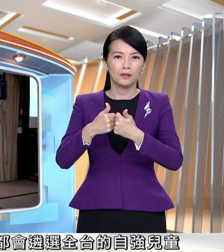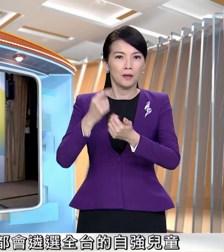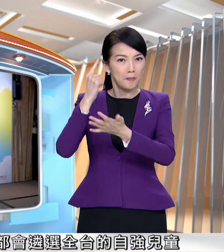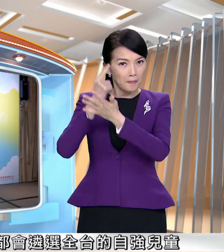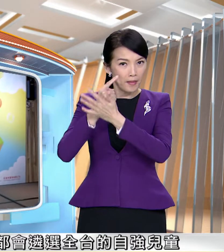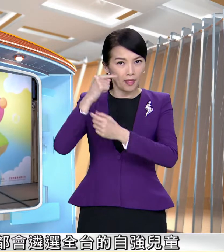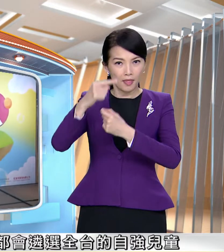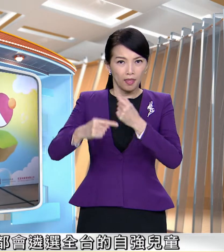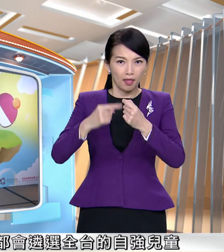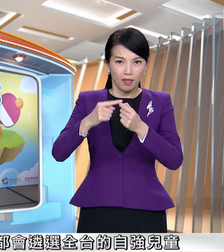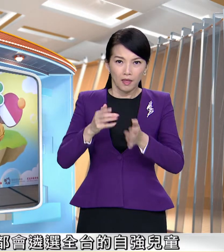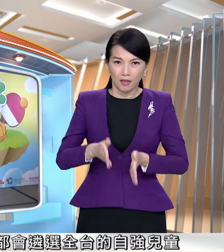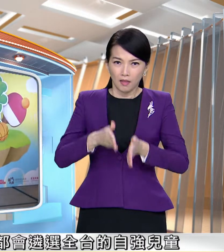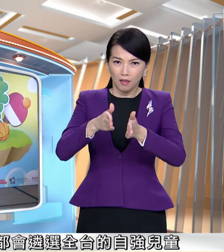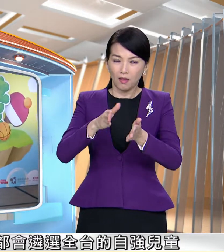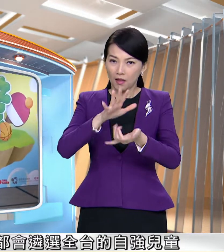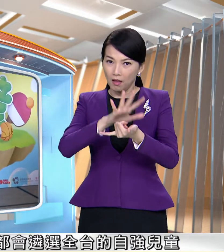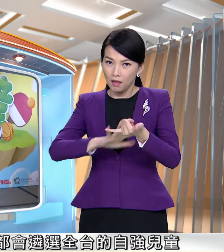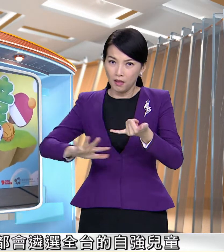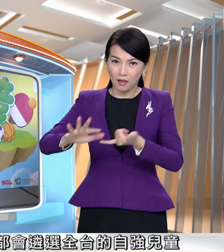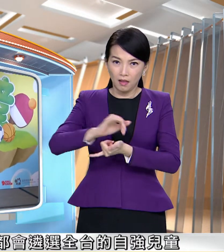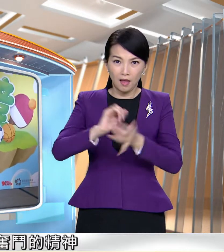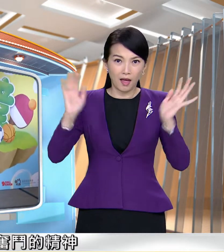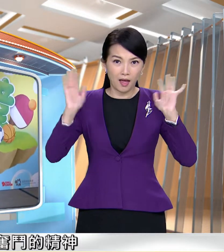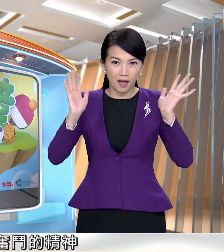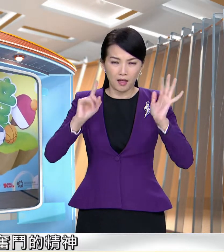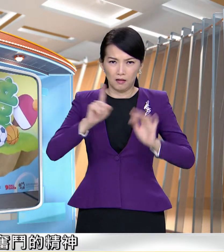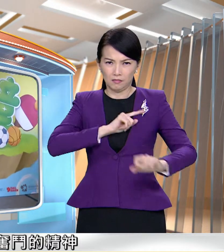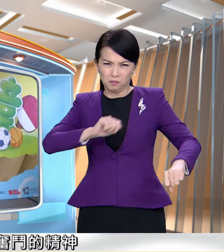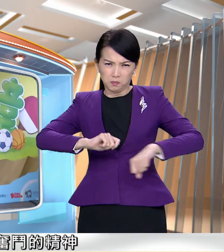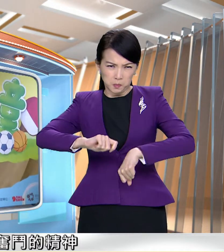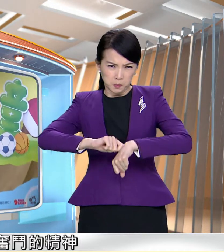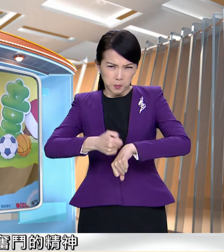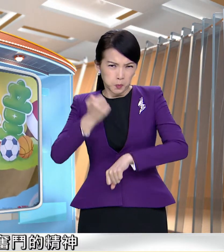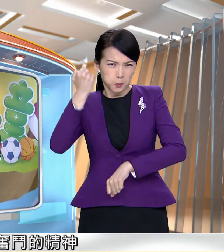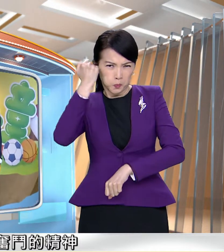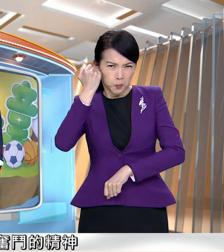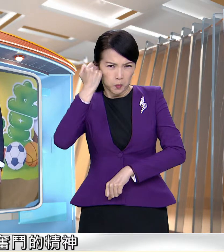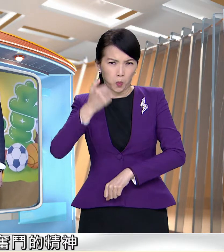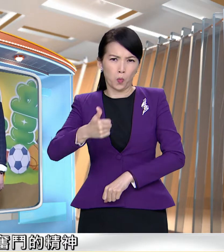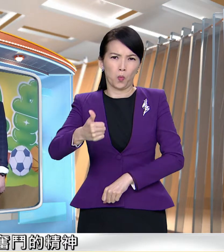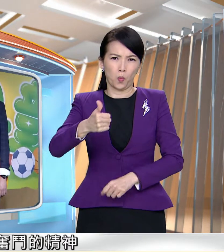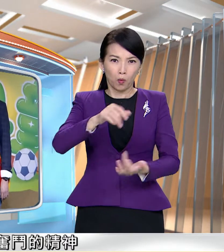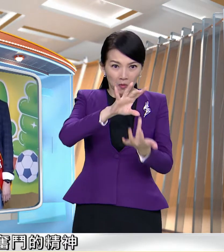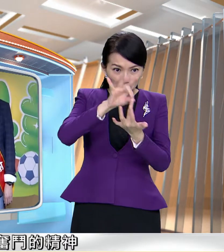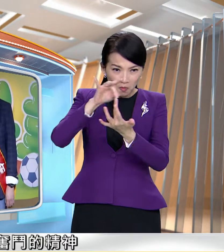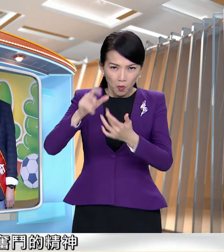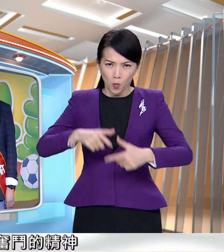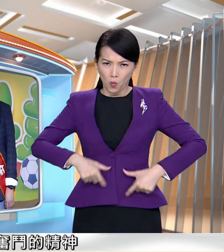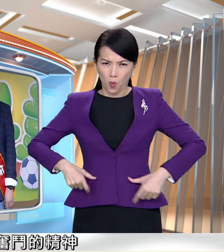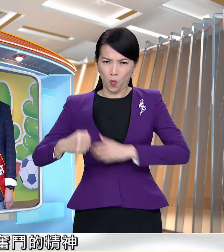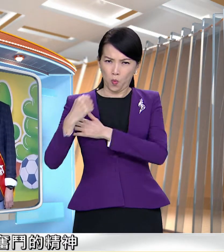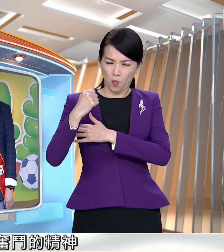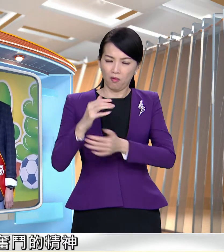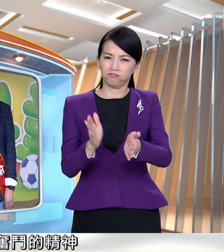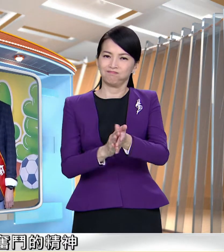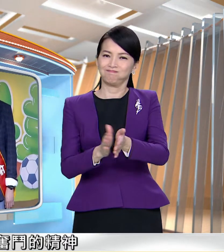选全台的自强儿童，鼓励他们勇敢奋斗的精神。